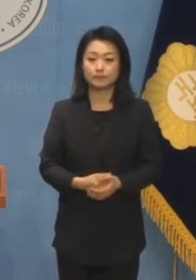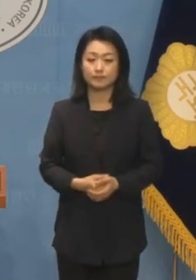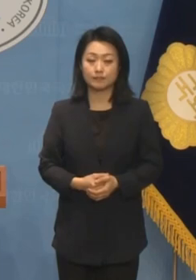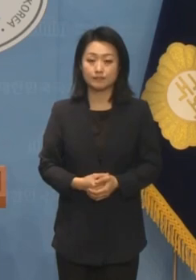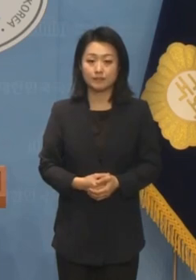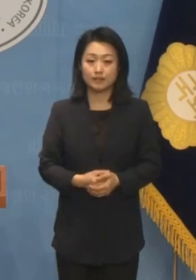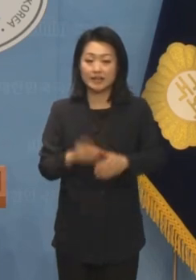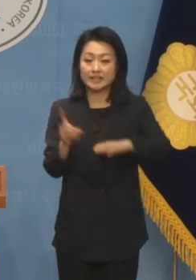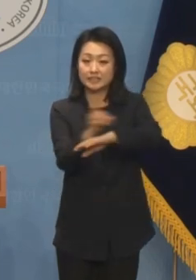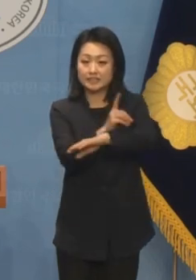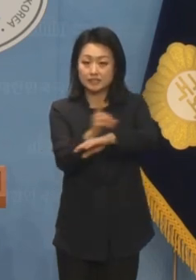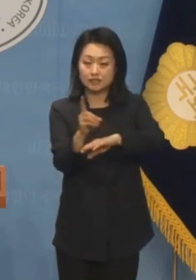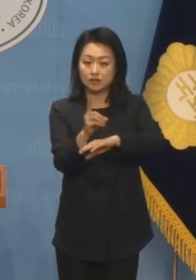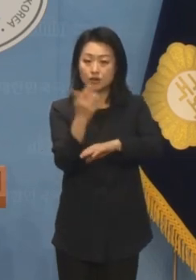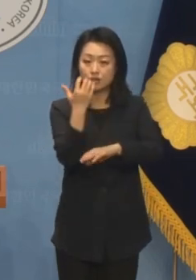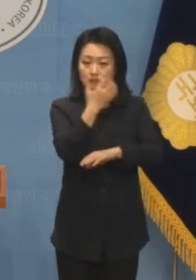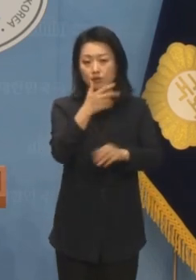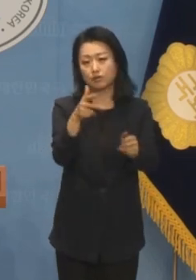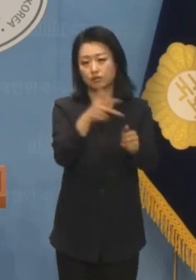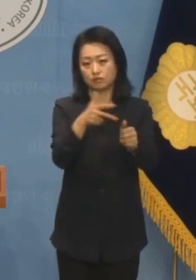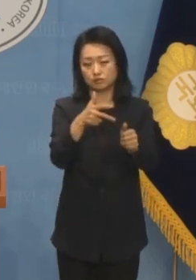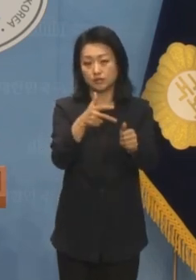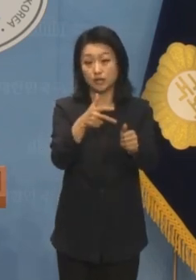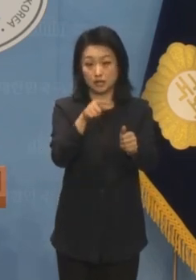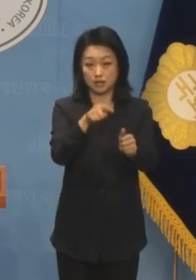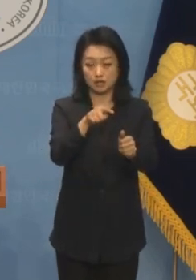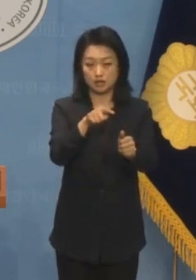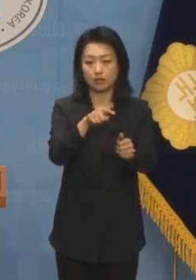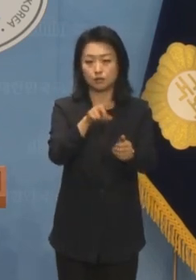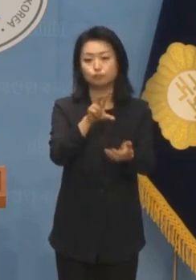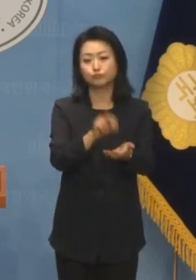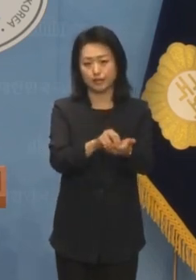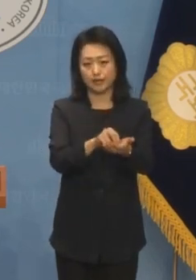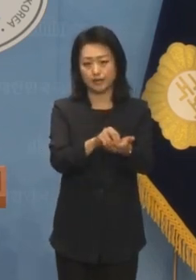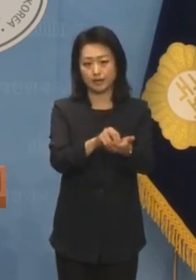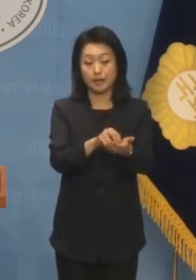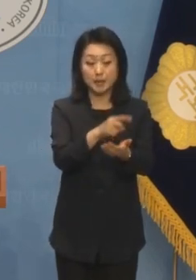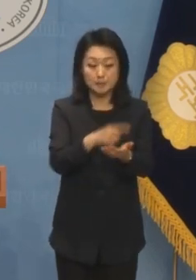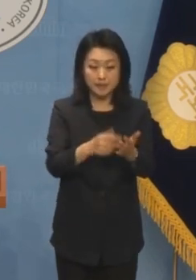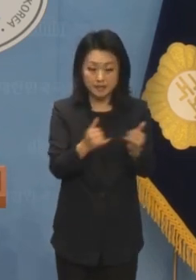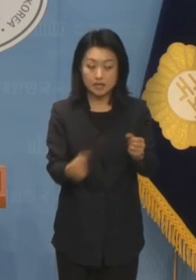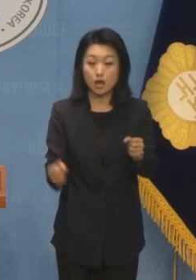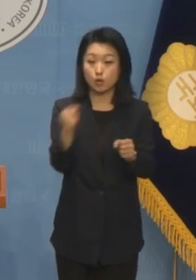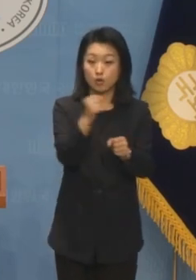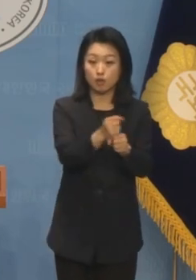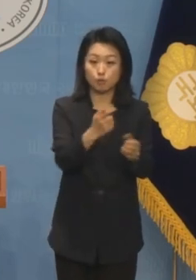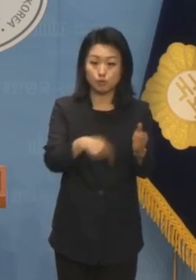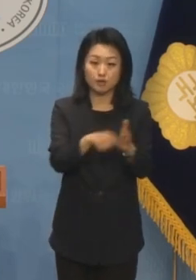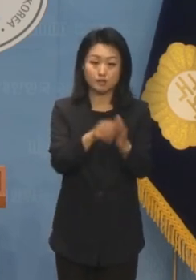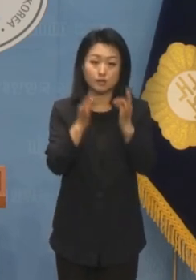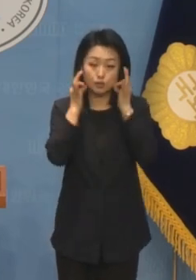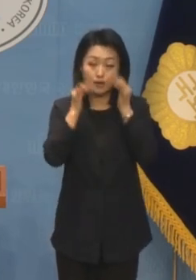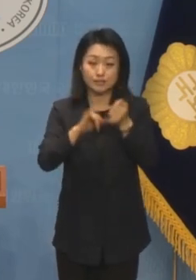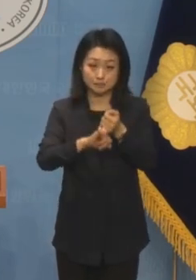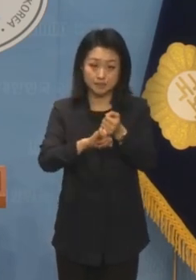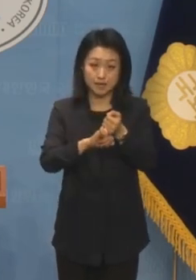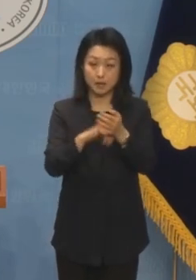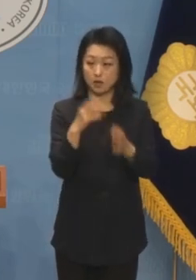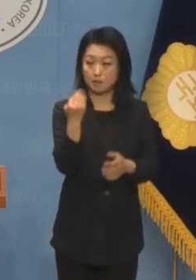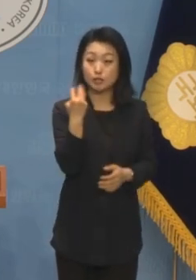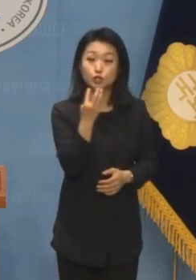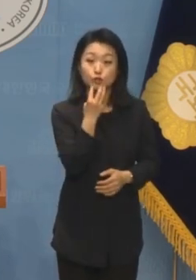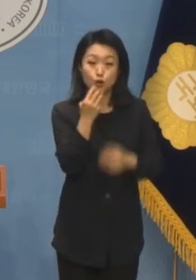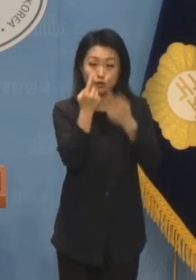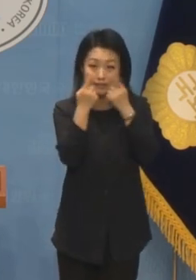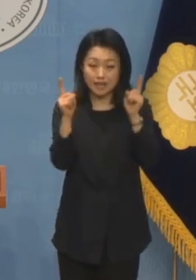디지털 성범죄 근절과 피해자 회복을 위해 힘쓰겠습니다. 최근 발생한 서울대